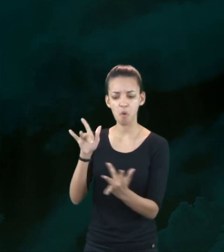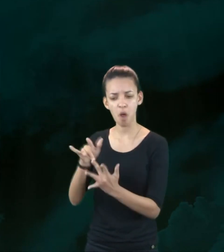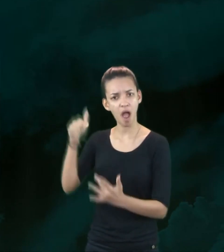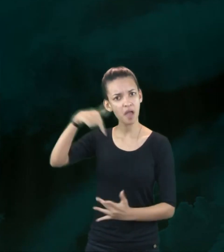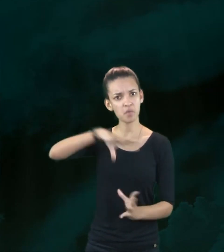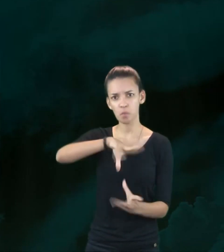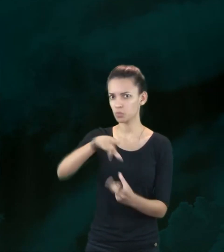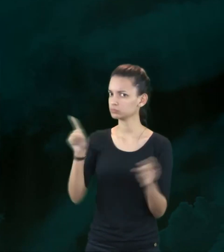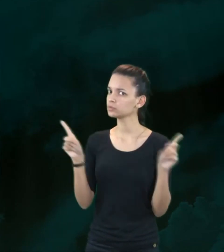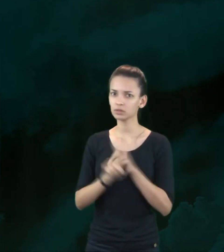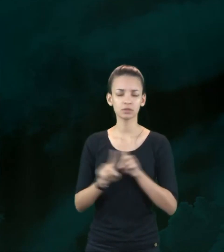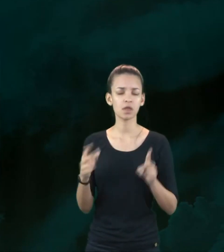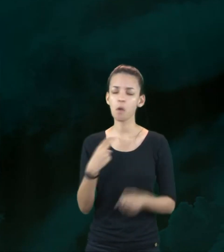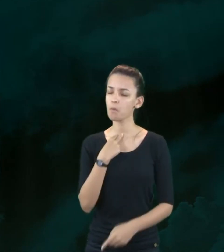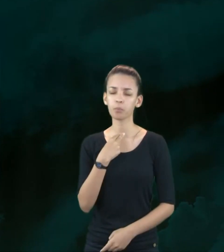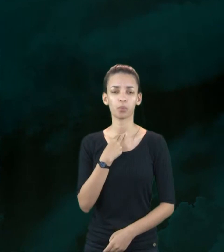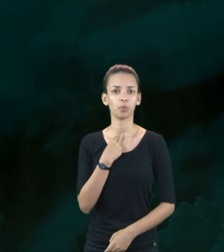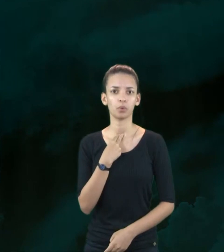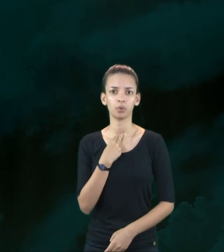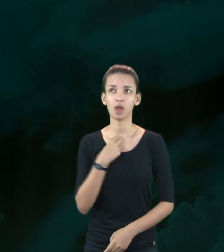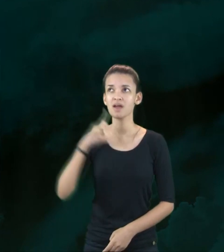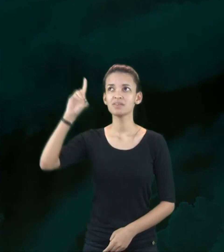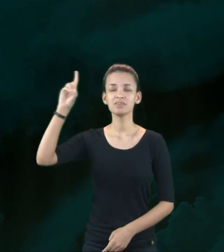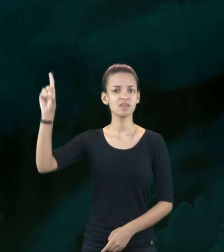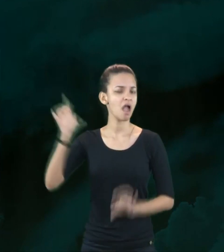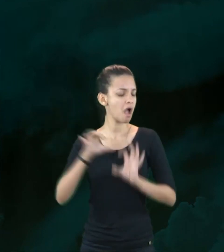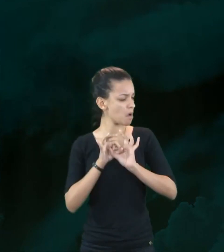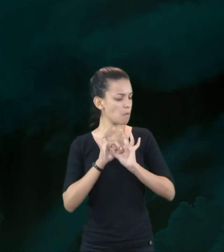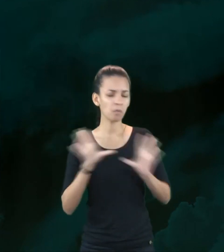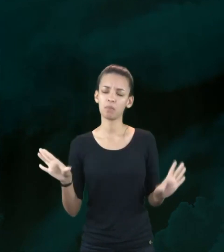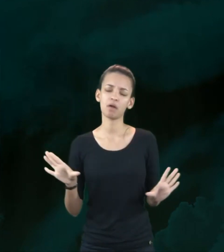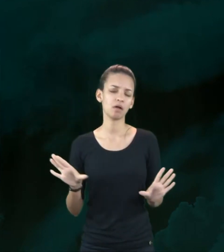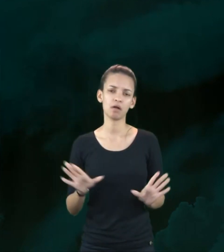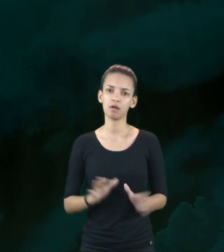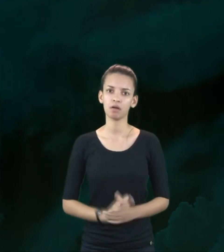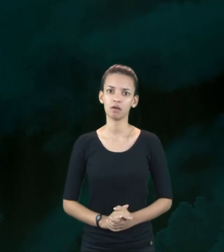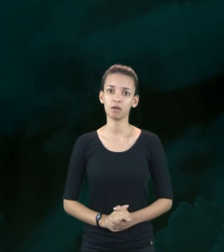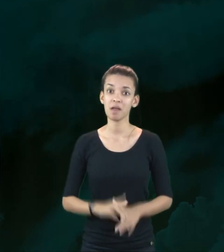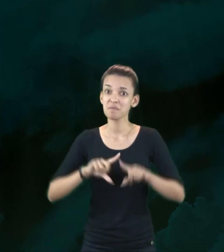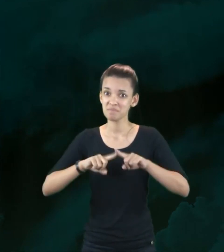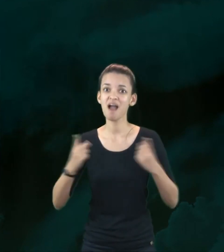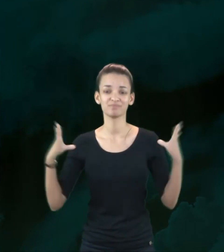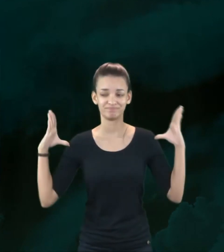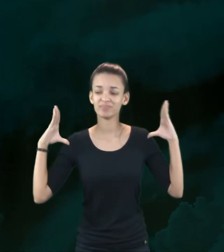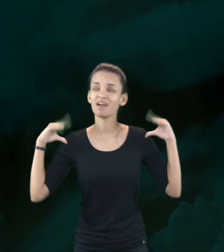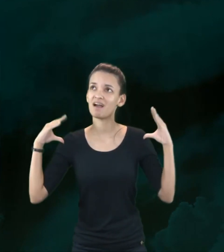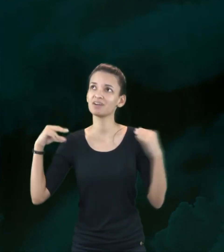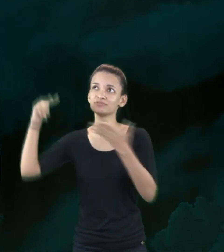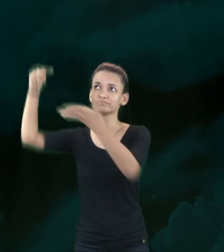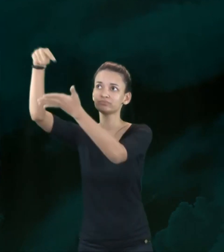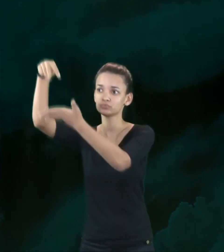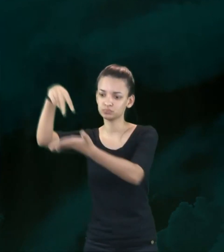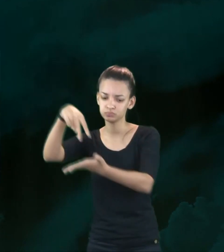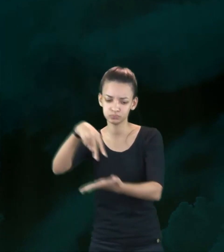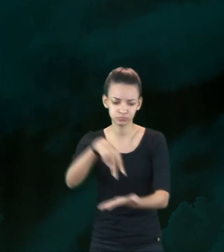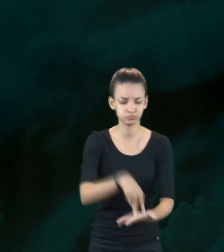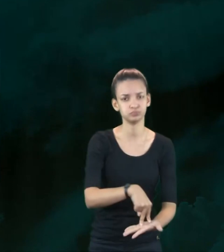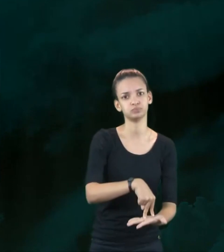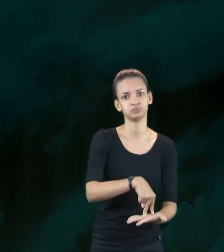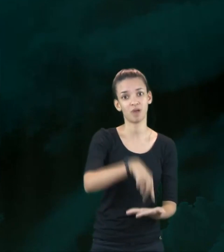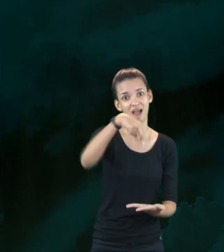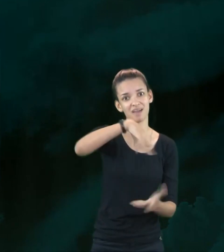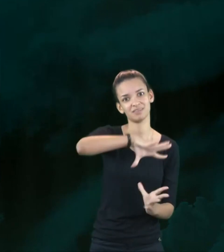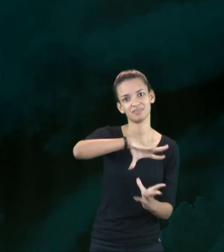Deus não permitiu isso, não era para eles fazerem isso, mas eles fizeram isso. Isso ofendeu tremendamente a